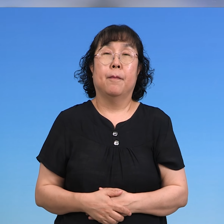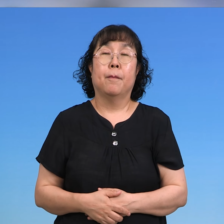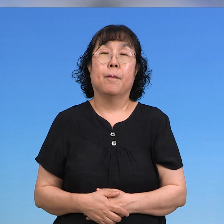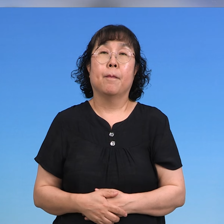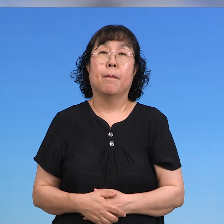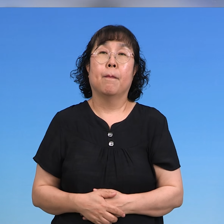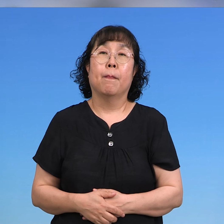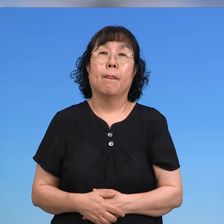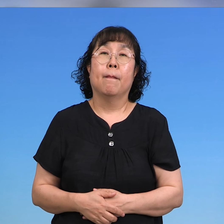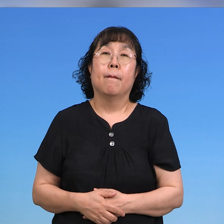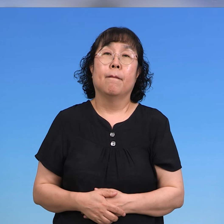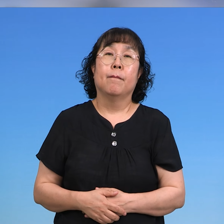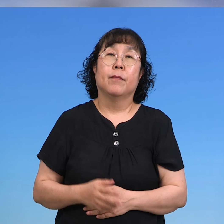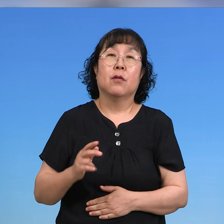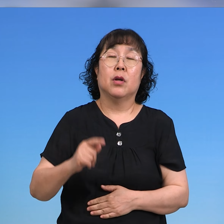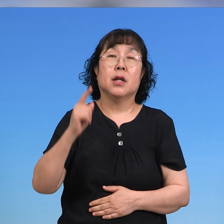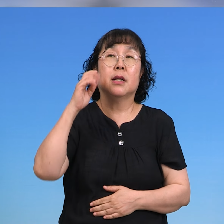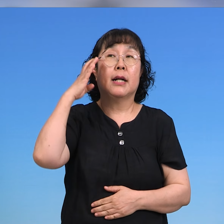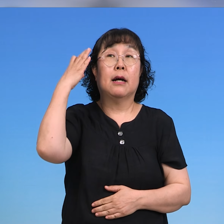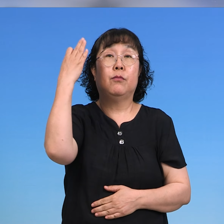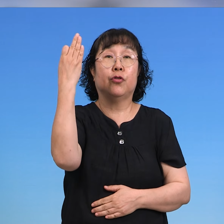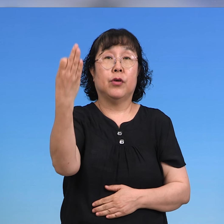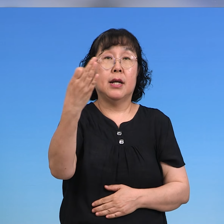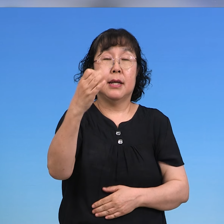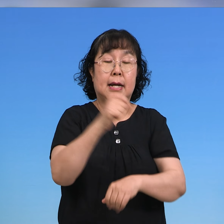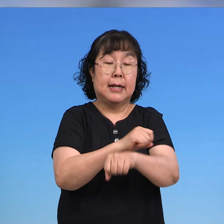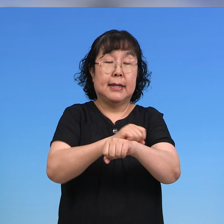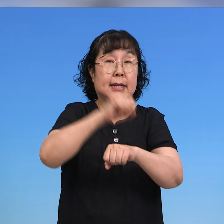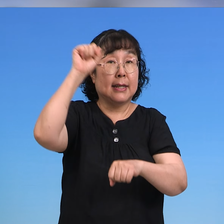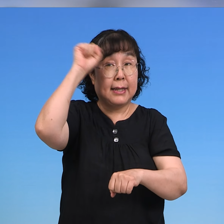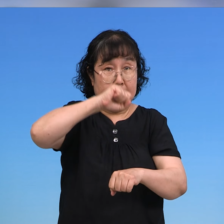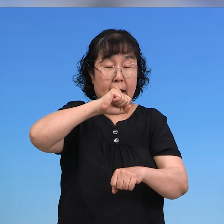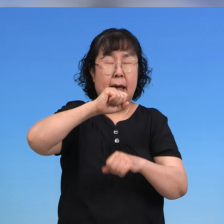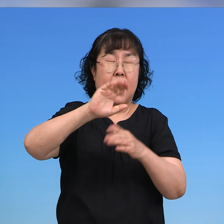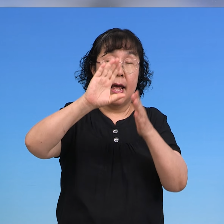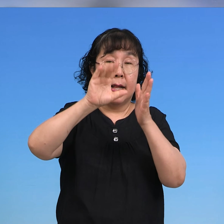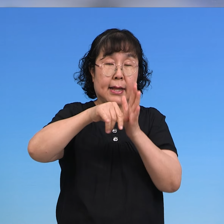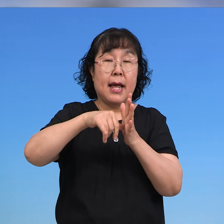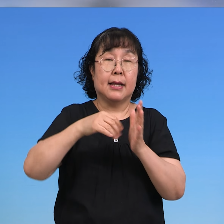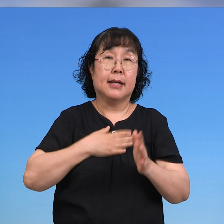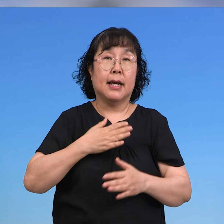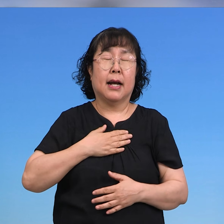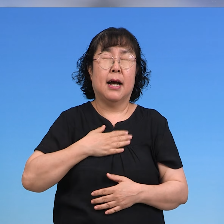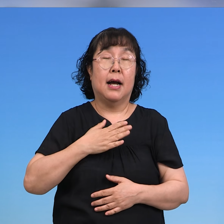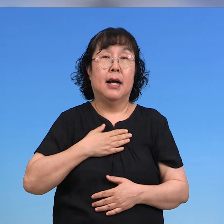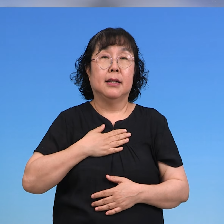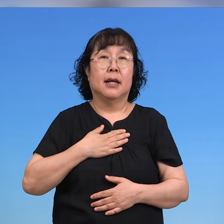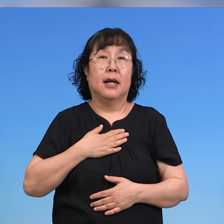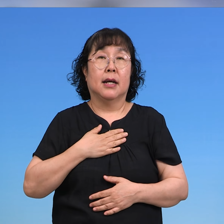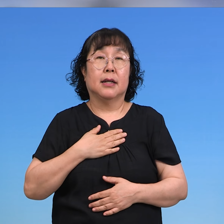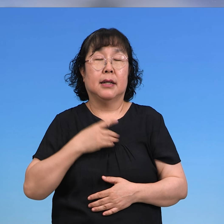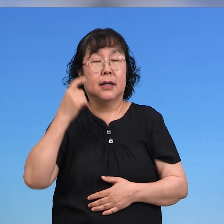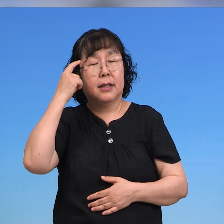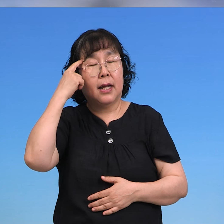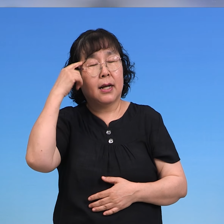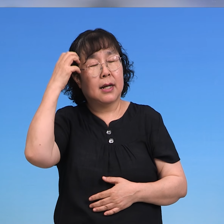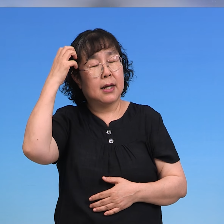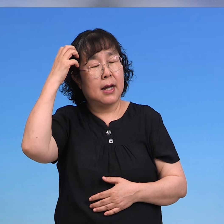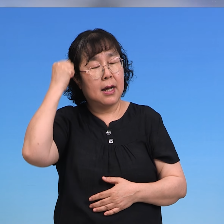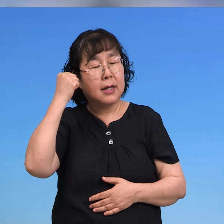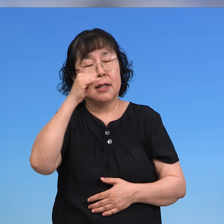제가 이제 다다음 주부터 특세잖아요. 특세 때마다 내가 떠오르는 혼자 미소가 지어지는 제가 그 기억이